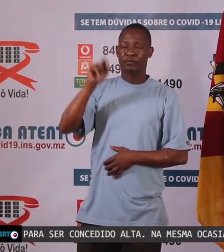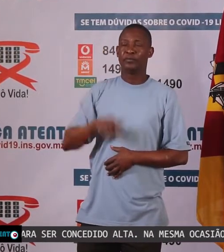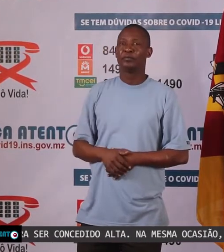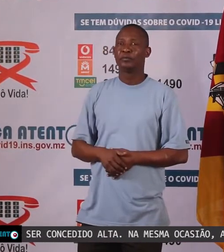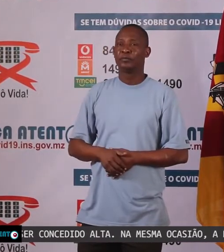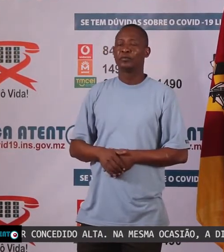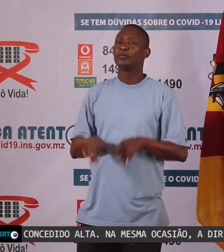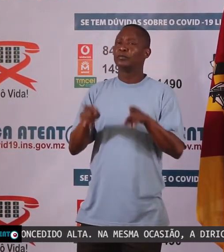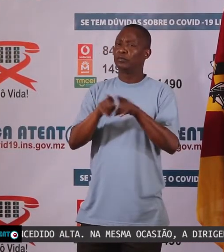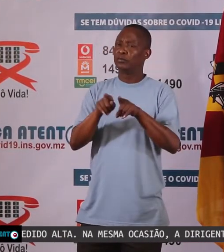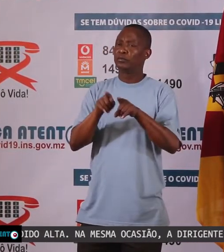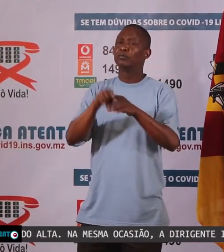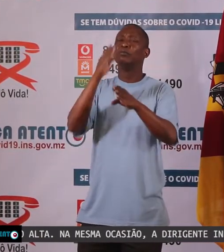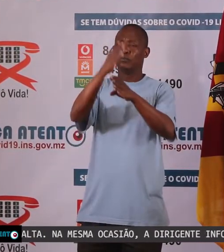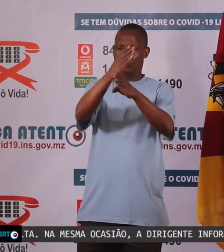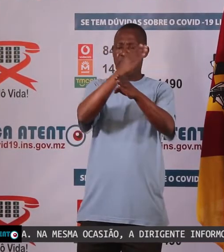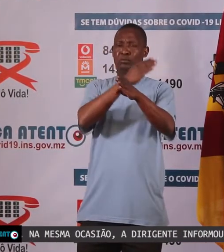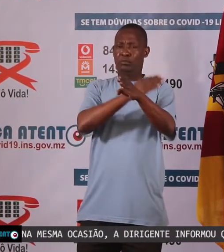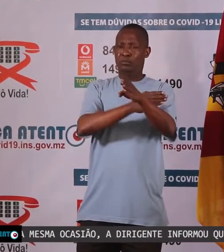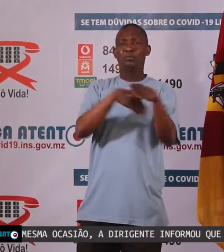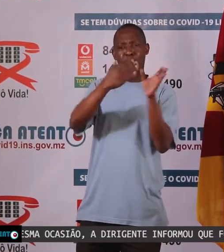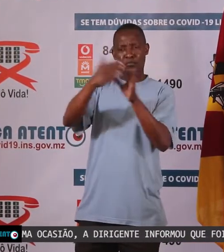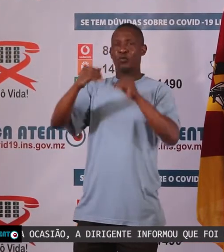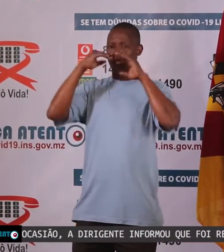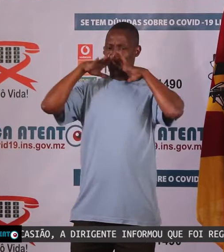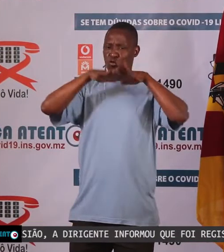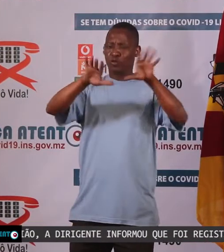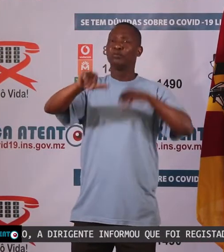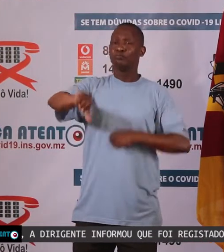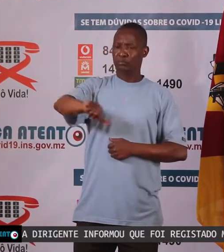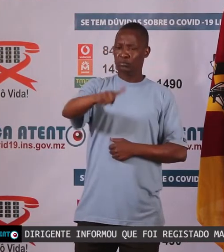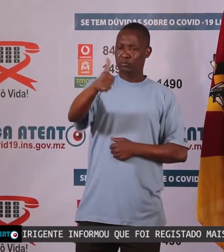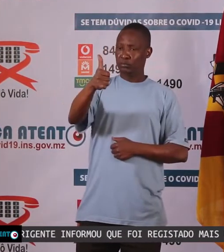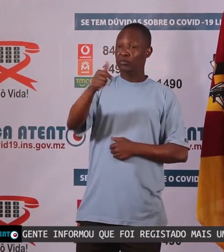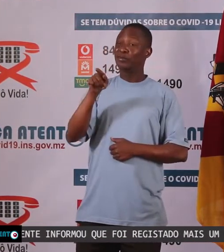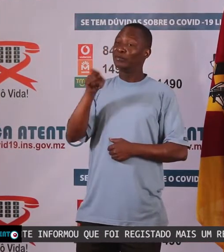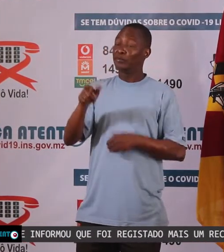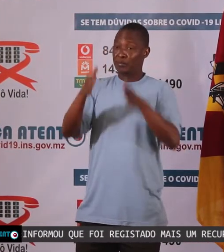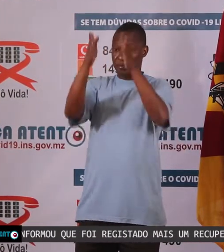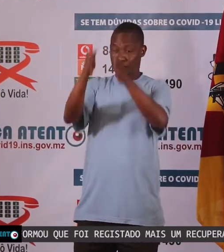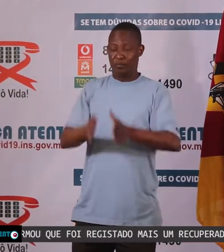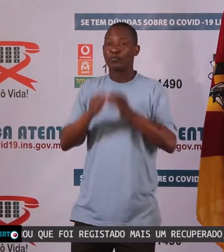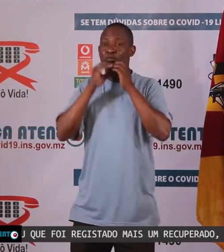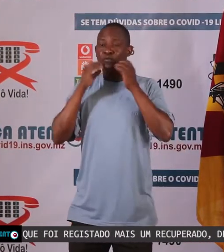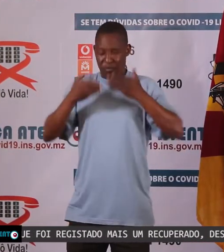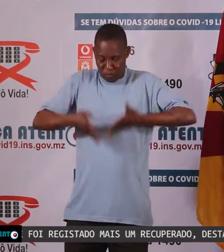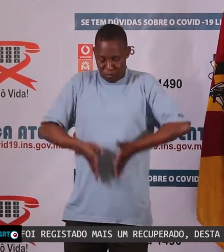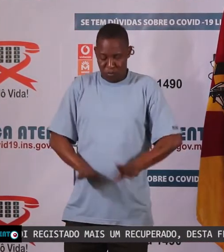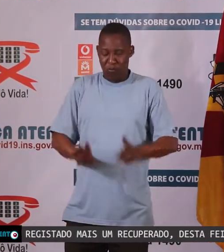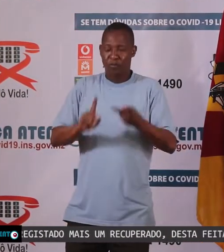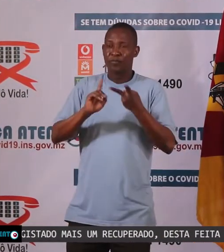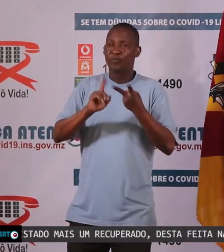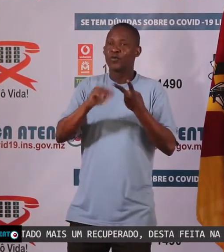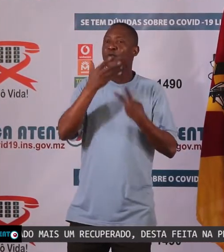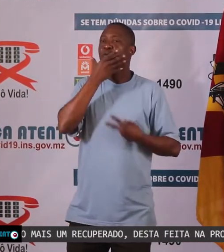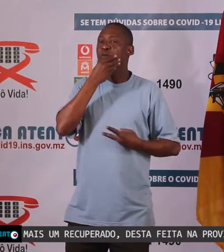outros que já tínhamos anunciado. Trata-se do indivíduo de nacionalidade moçambicana, do sexo masculino,